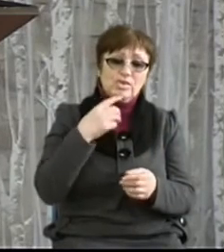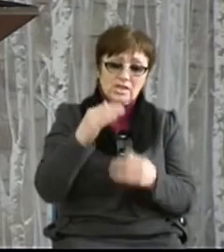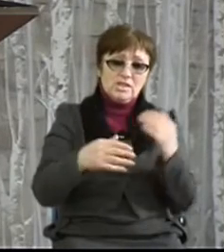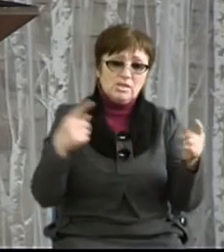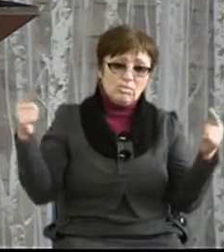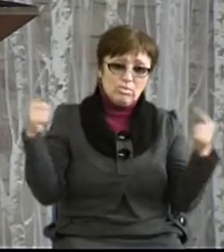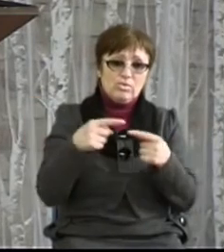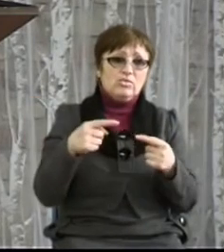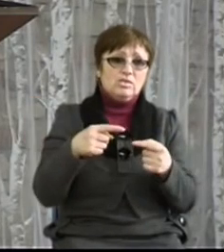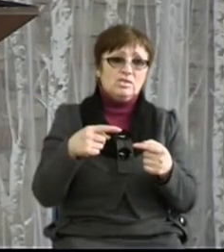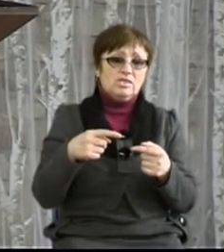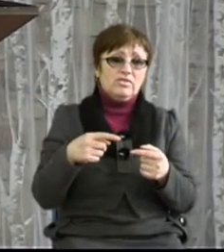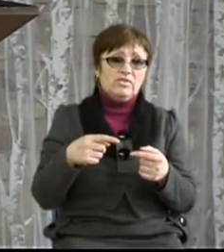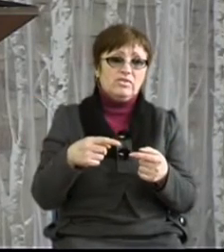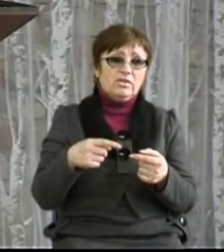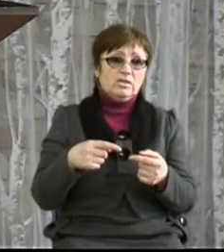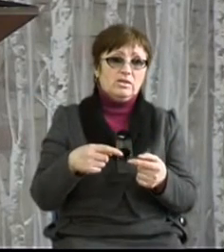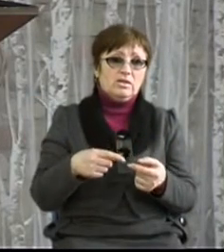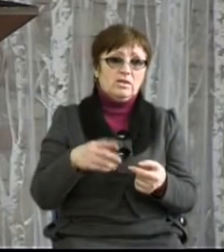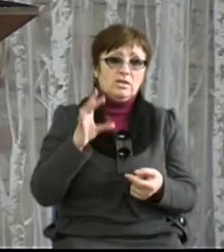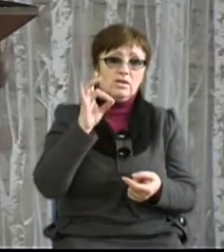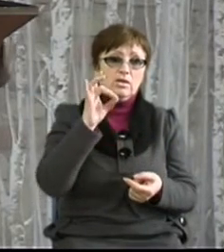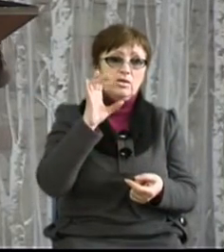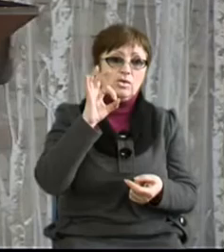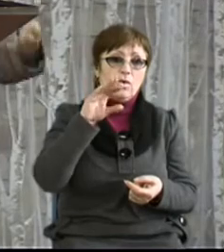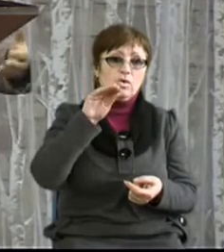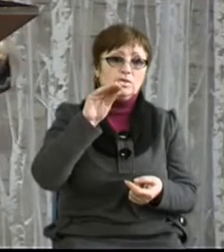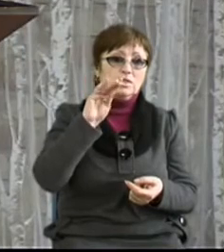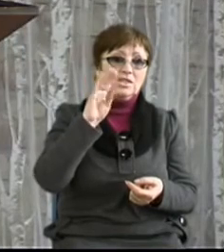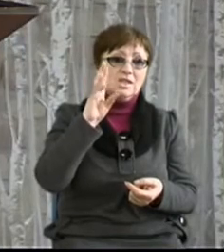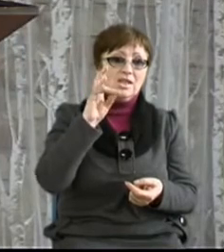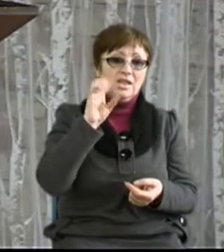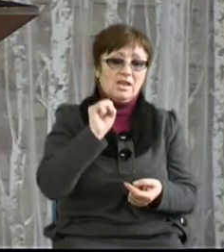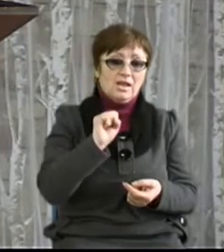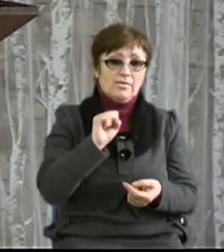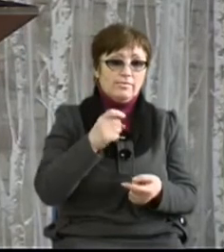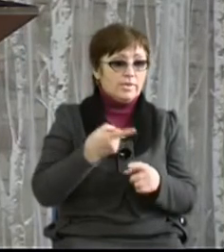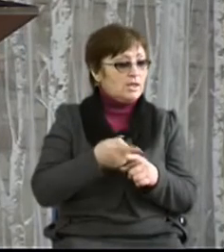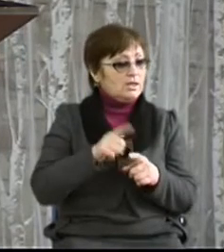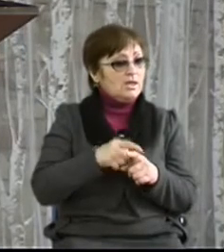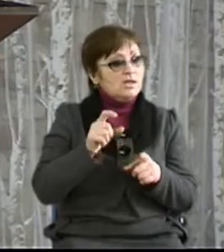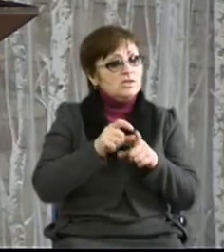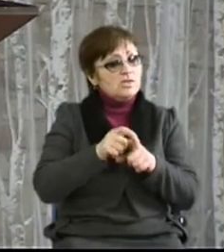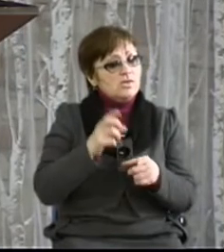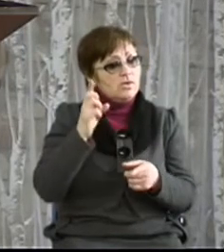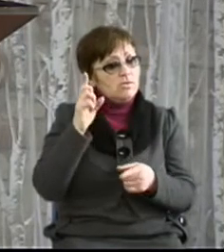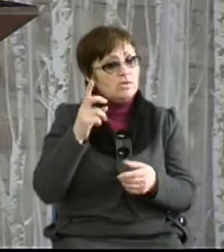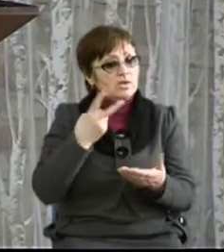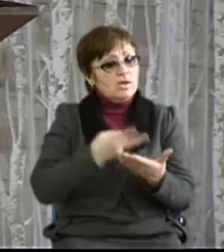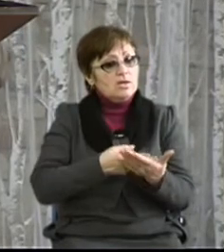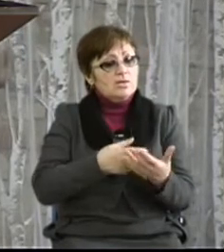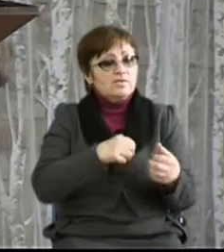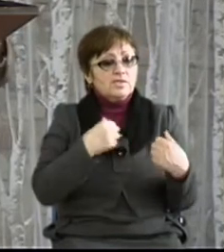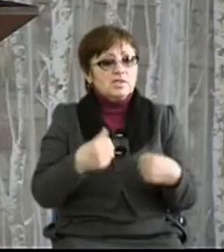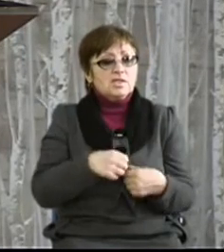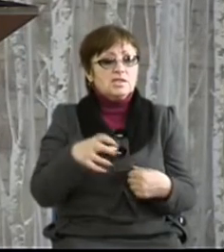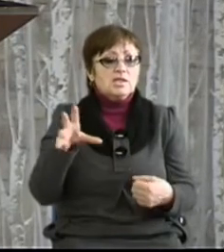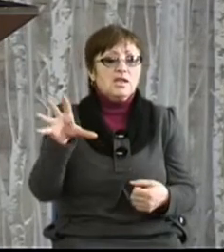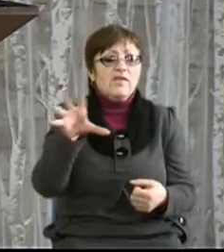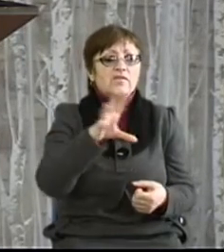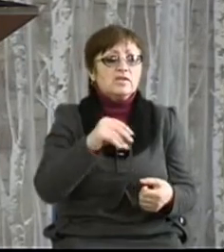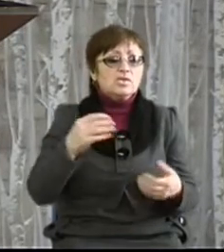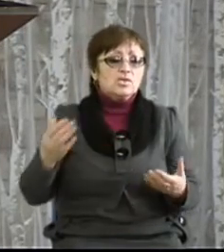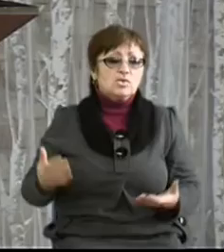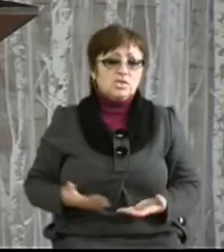против рожна?» И это Слово Божье, оно легло у него в сердце на всю его